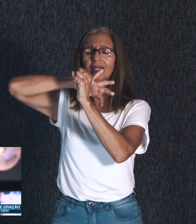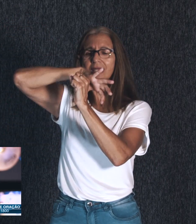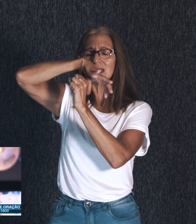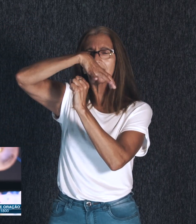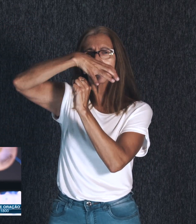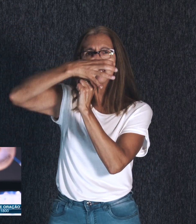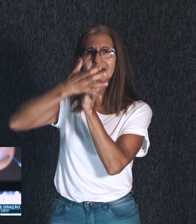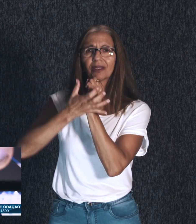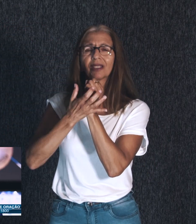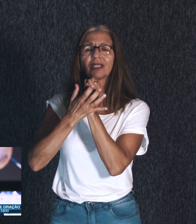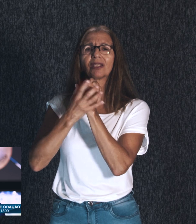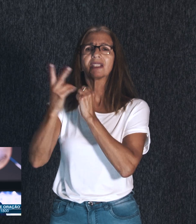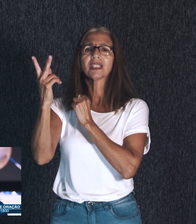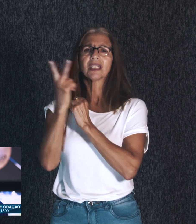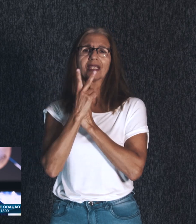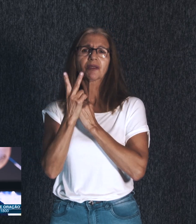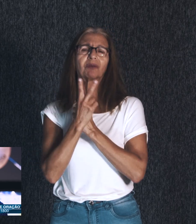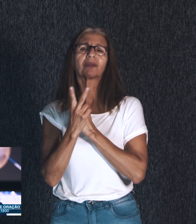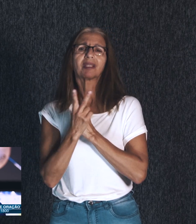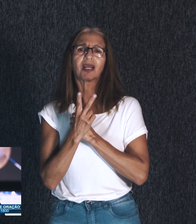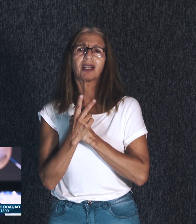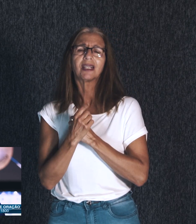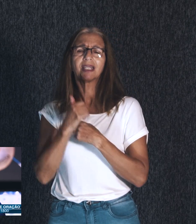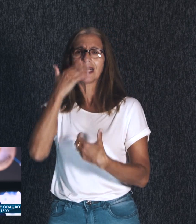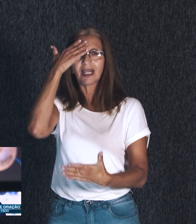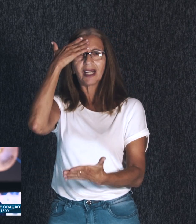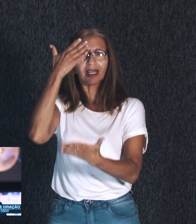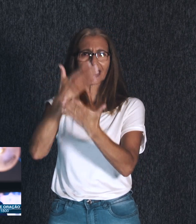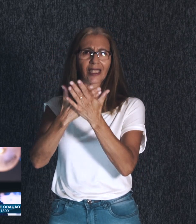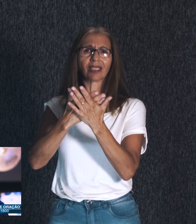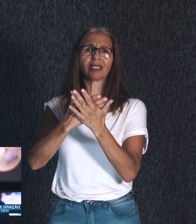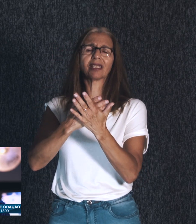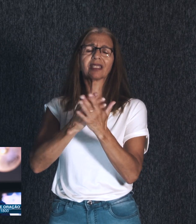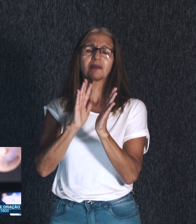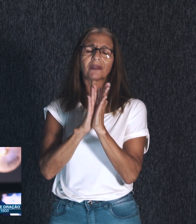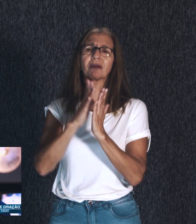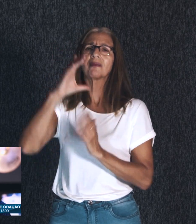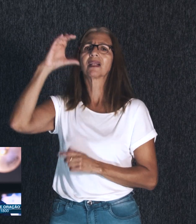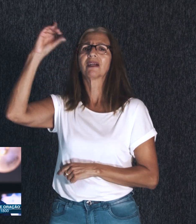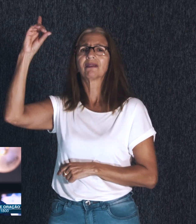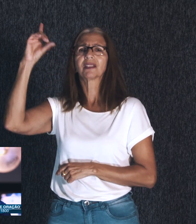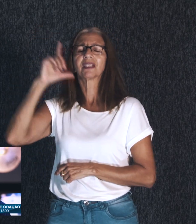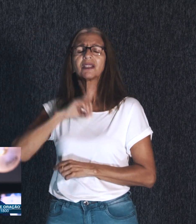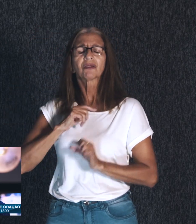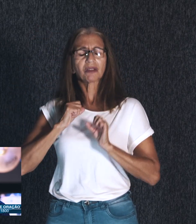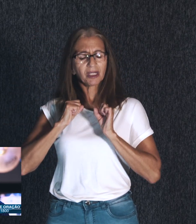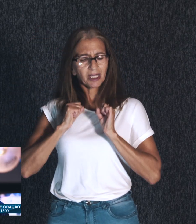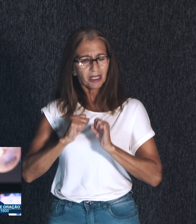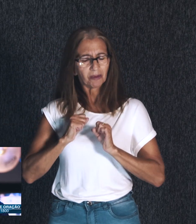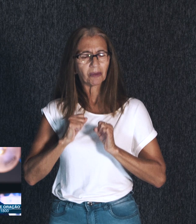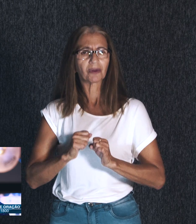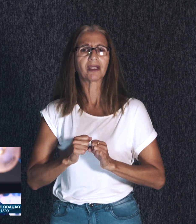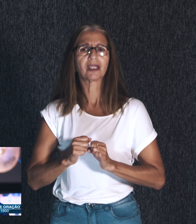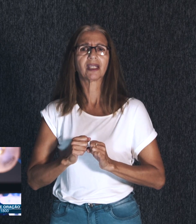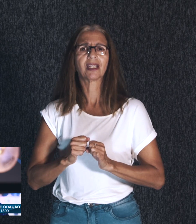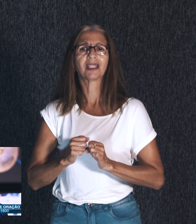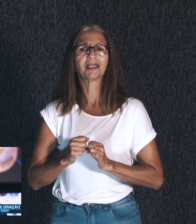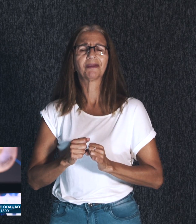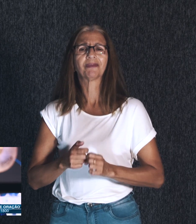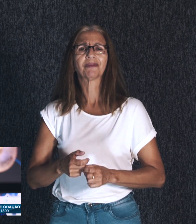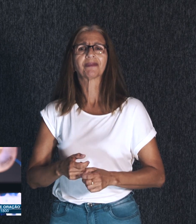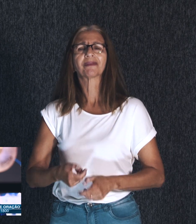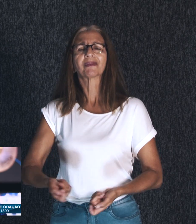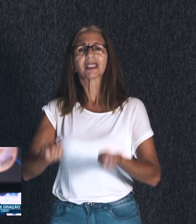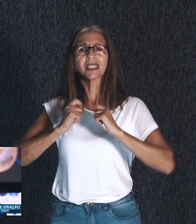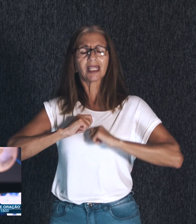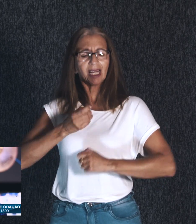oramos em cima da Tua palavra, crendo, Pai, que ela é poderosa, ela é eficaz, ela produz vida. Alcance cada pessoa, cada